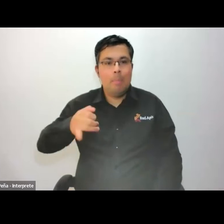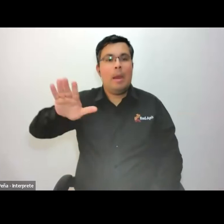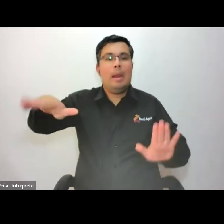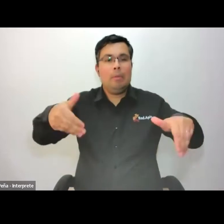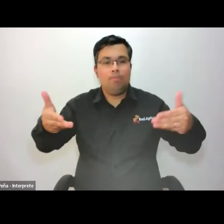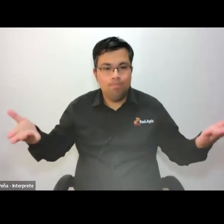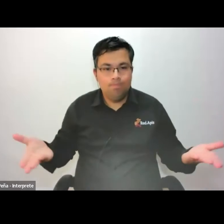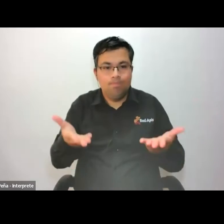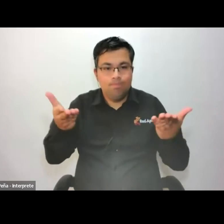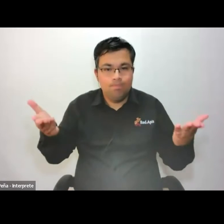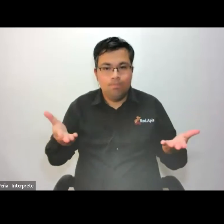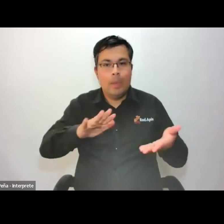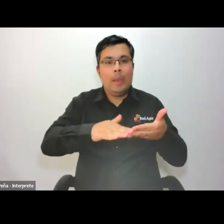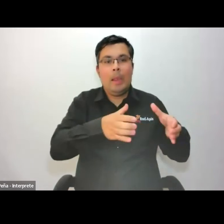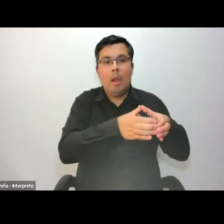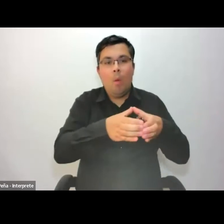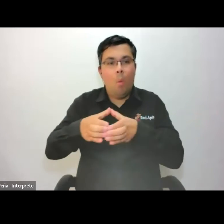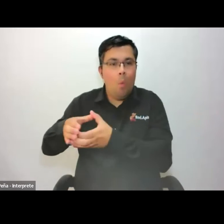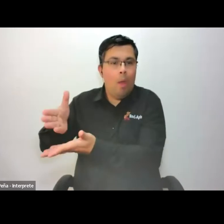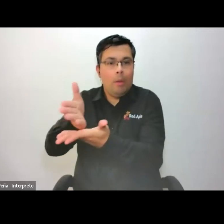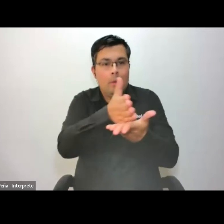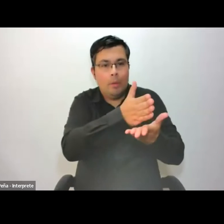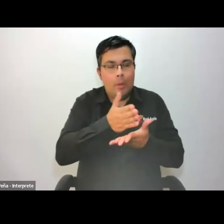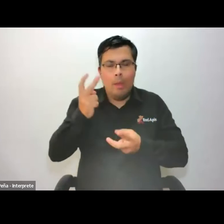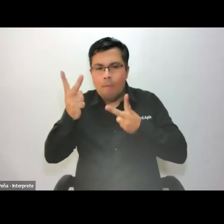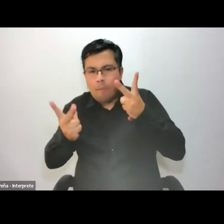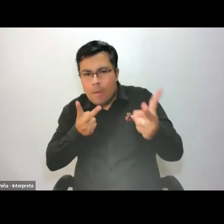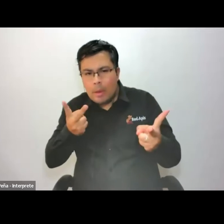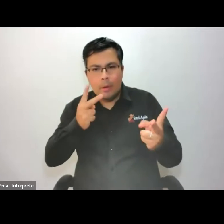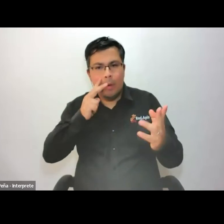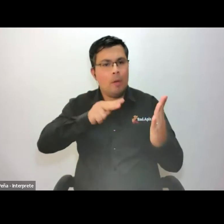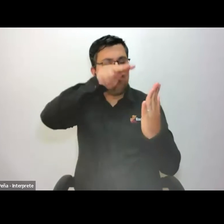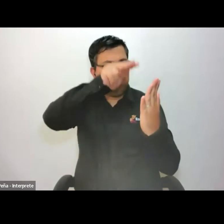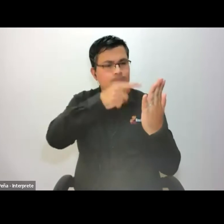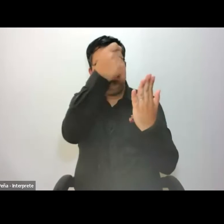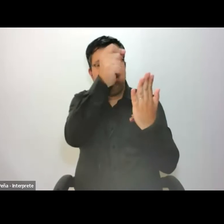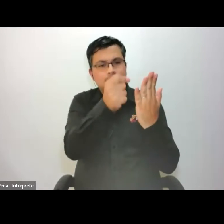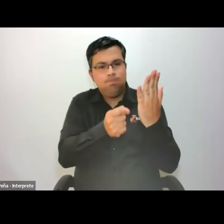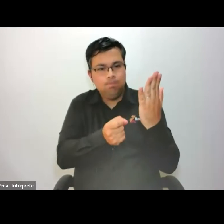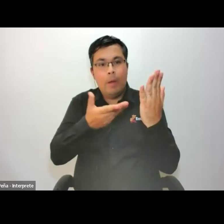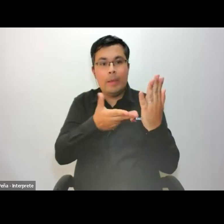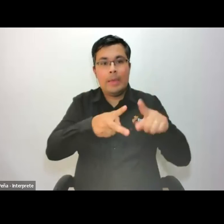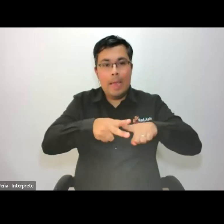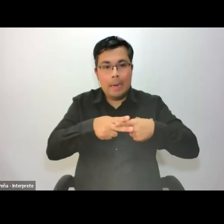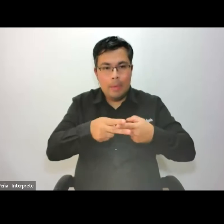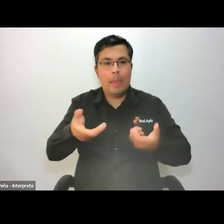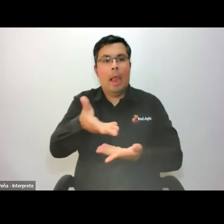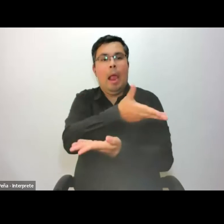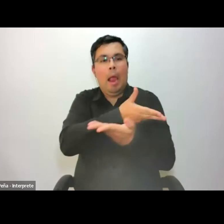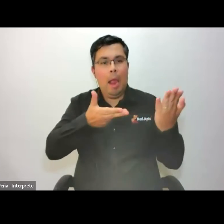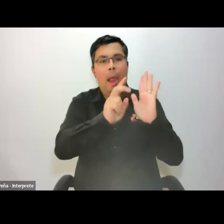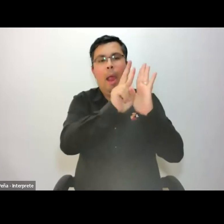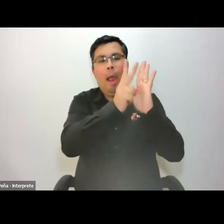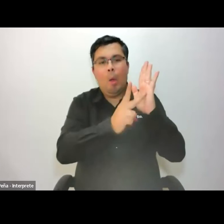comunidades educativas miren, revisen y tengan actualizados esos instrumentos, porque justamente, no solamente pensando